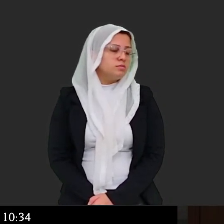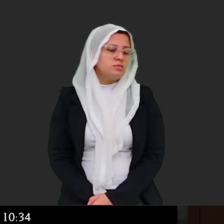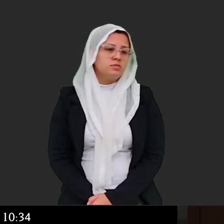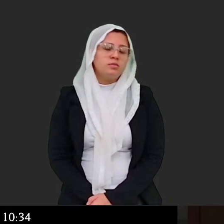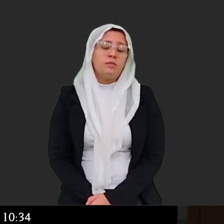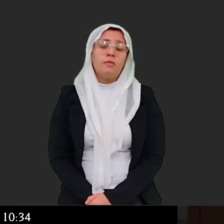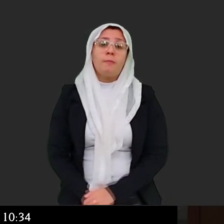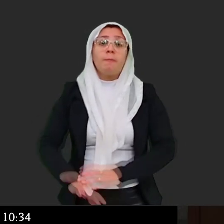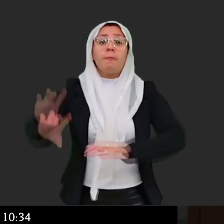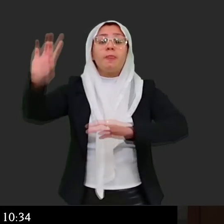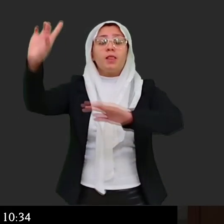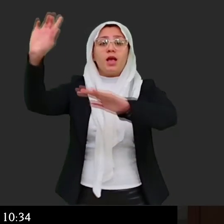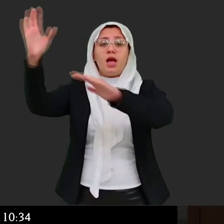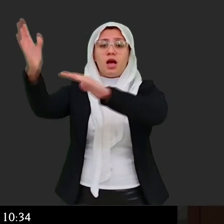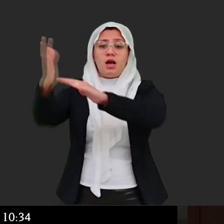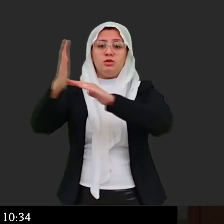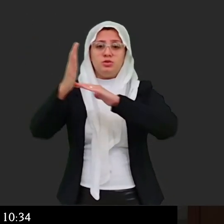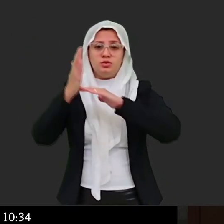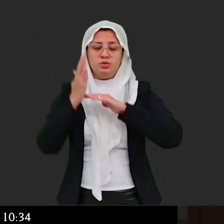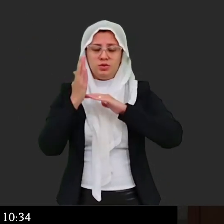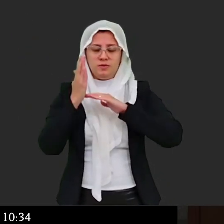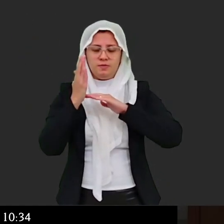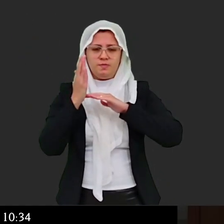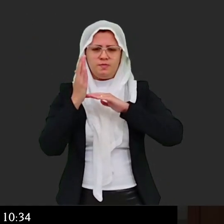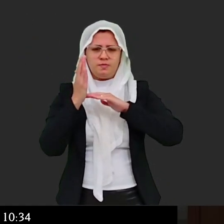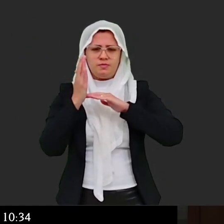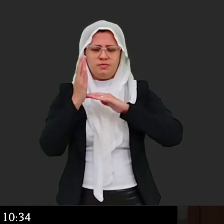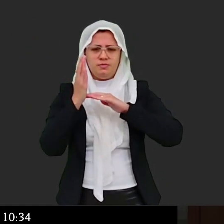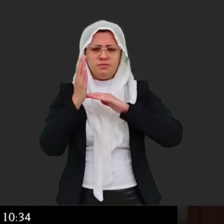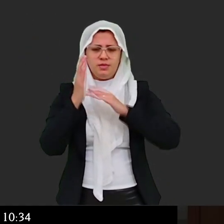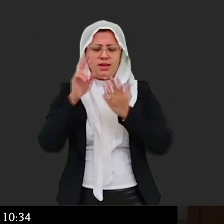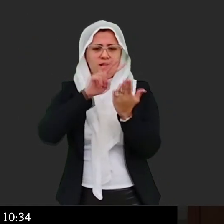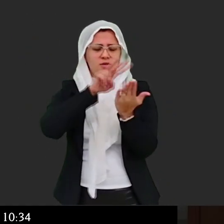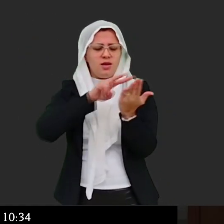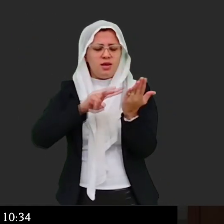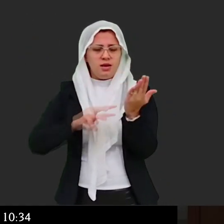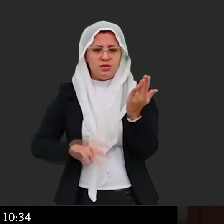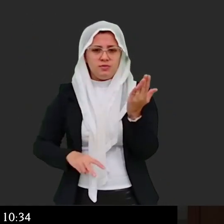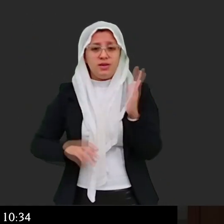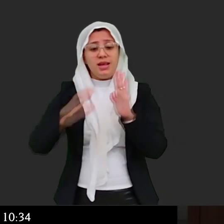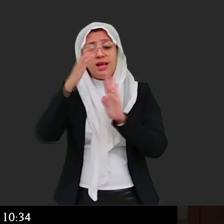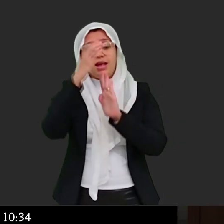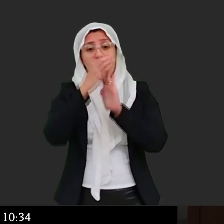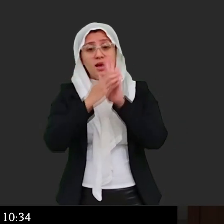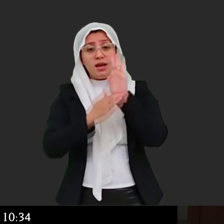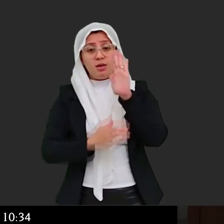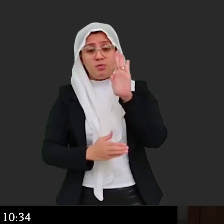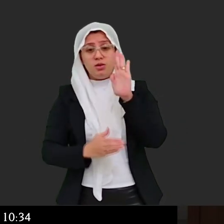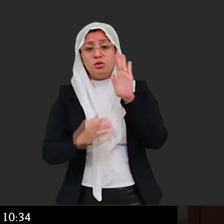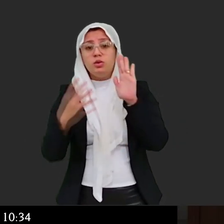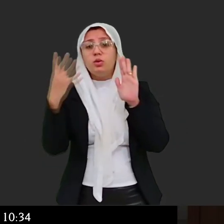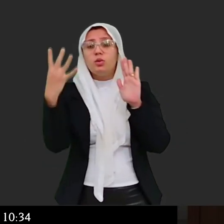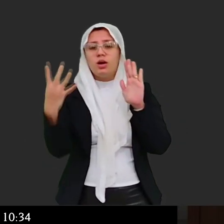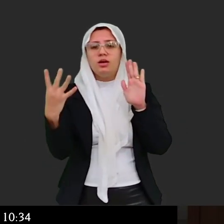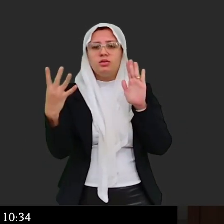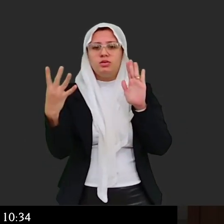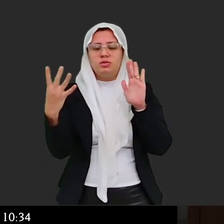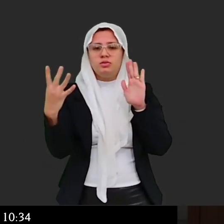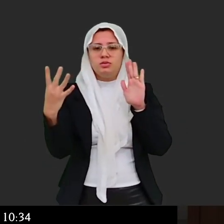Com a ajuda de Deus e a guia do Espírito Santo, vamos ler o capítulo 4 da carta de Paulo apóstolo